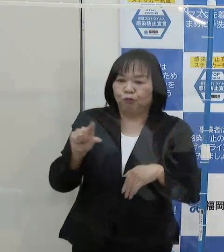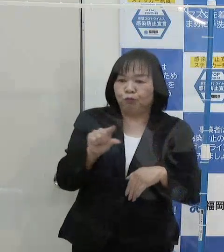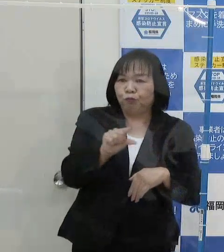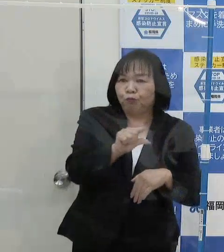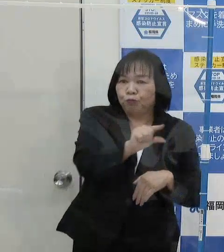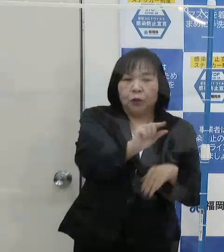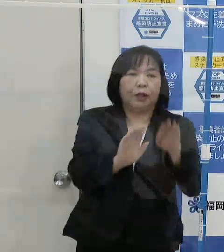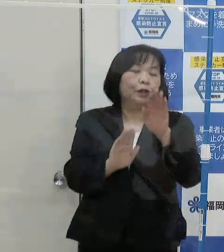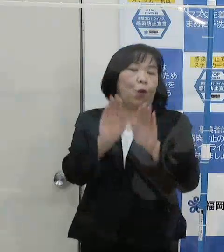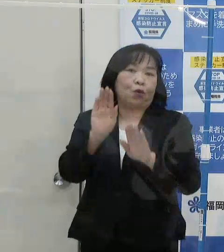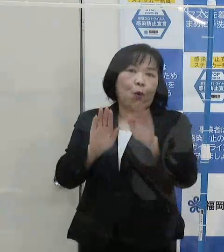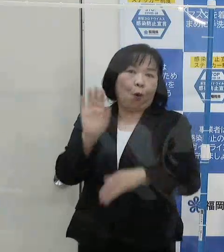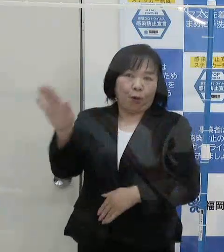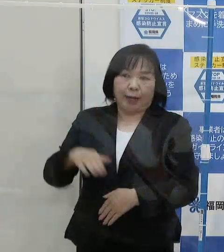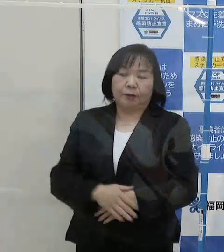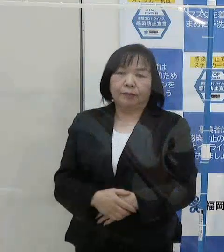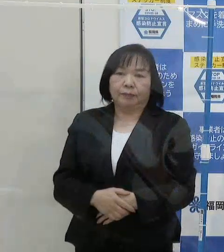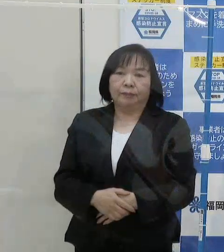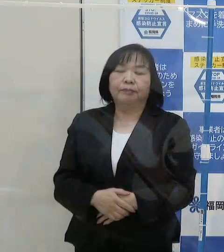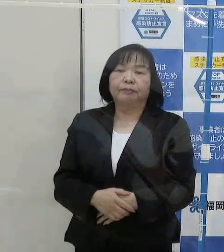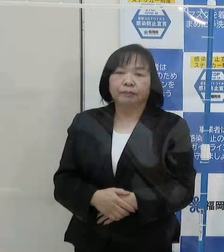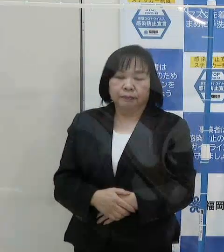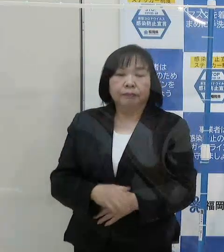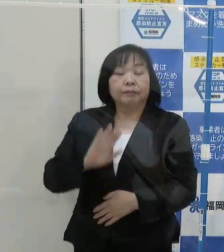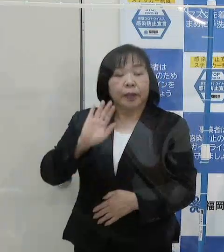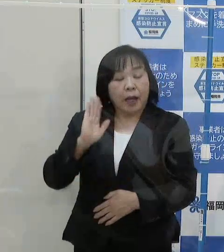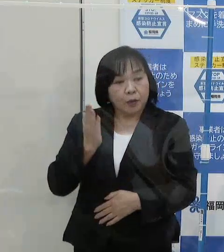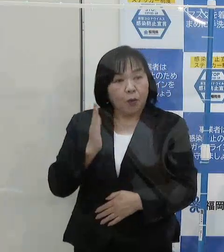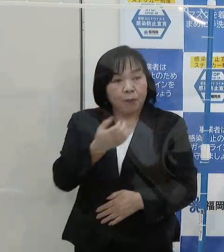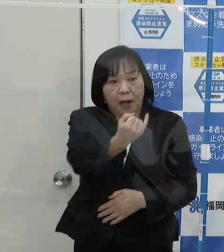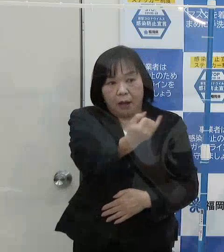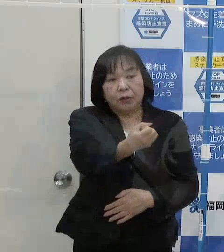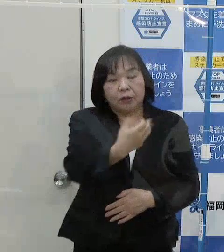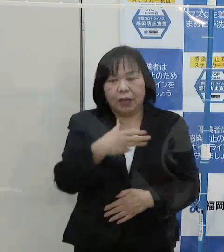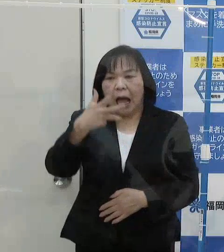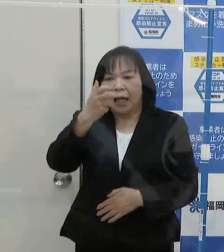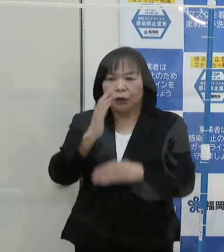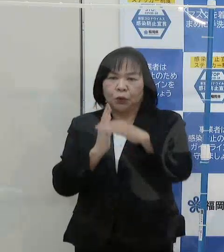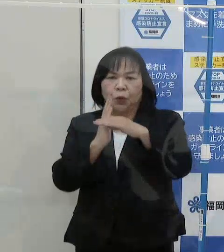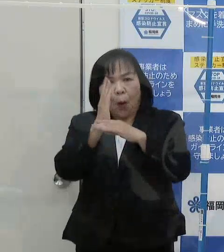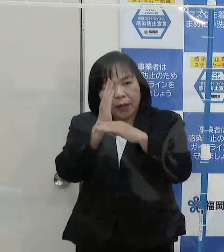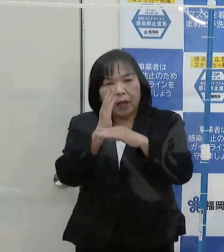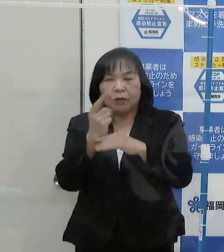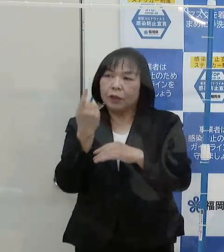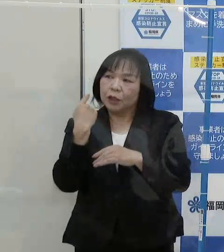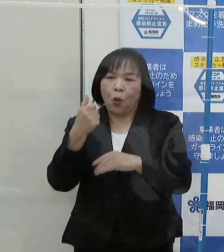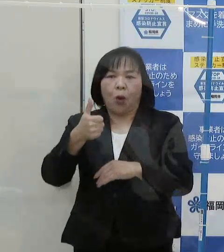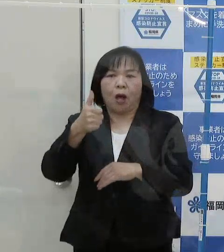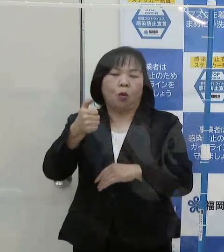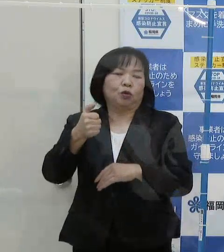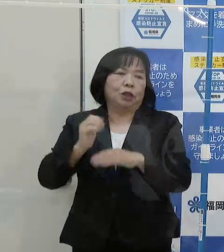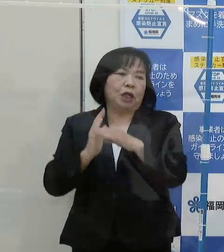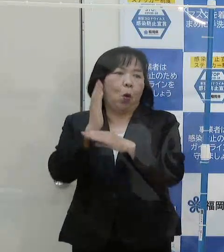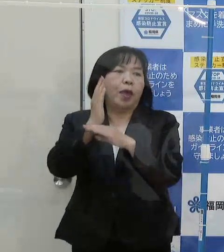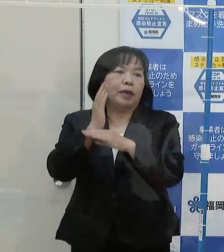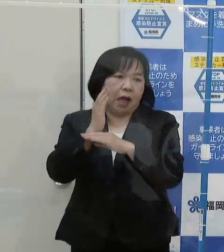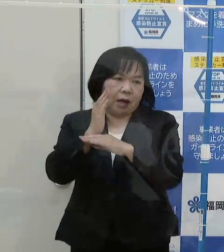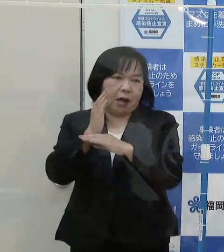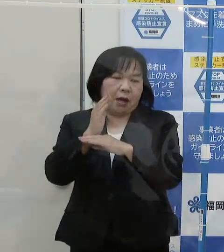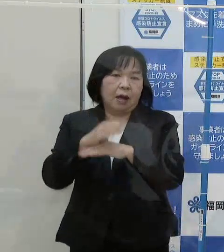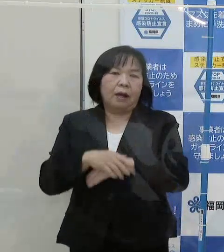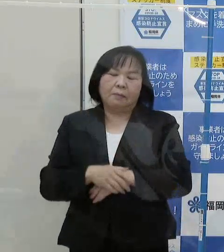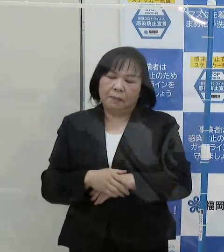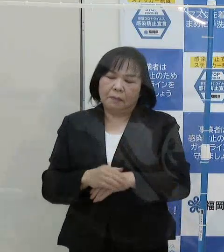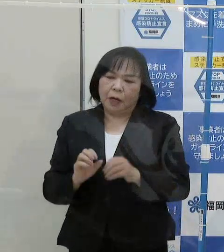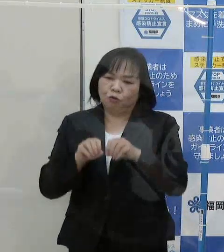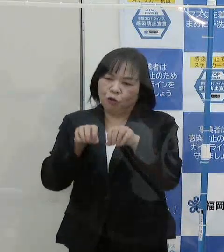まだ推移をしております。ただ先ほど言いましたように、今おっしゃったように80人を超えたり、昨日は50人を超えてます。今日もちょっとク